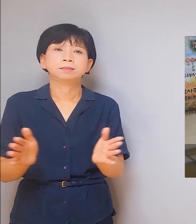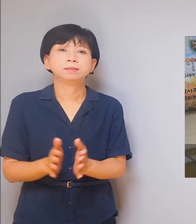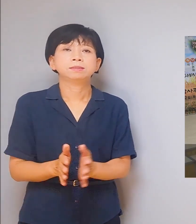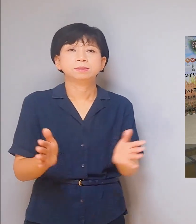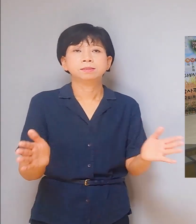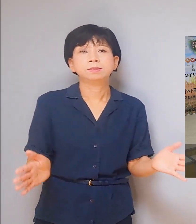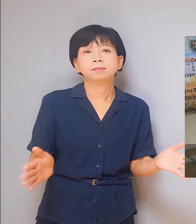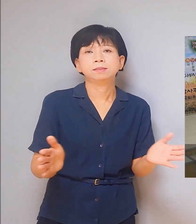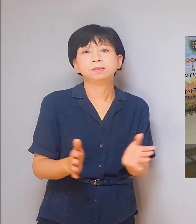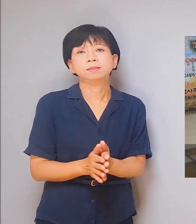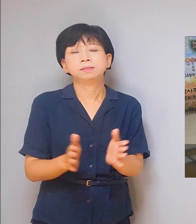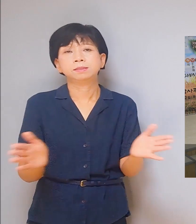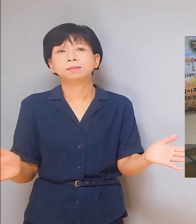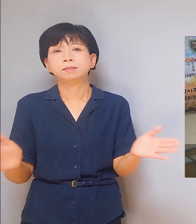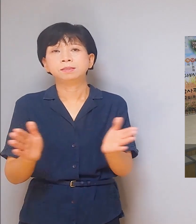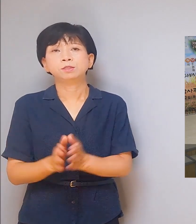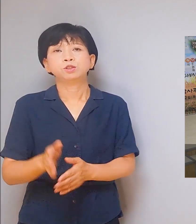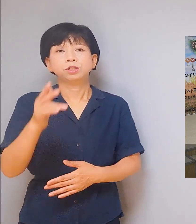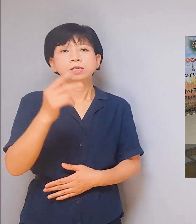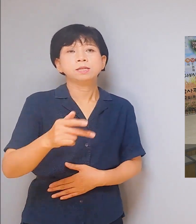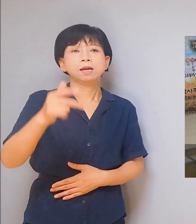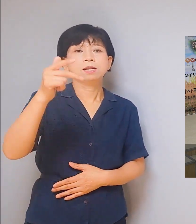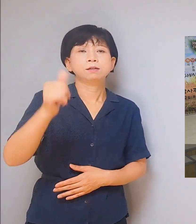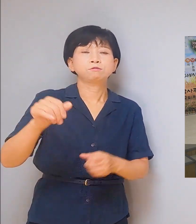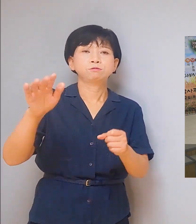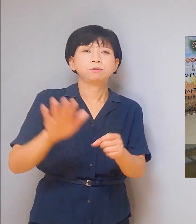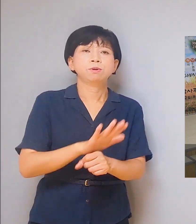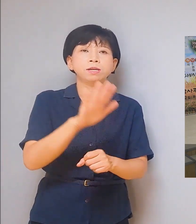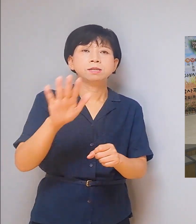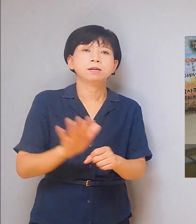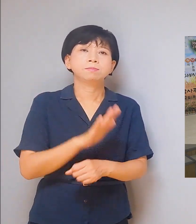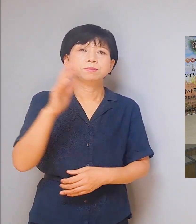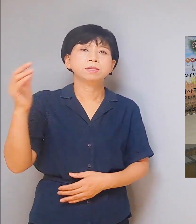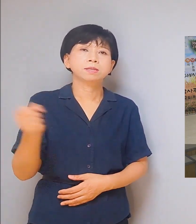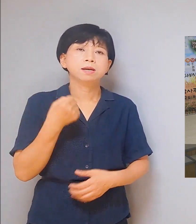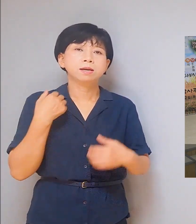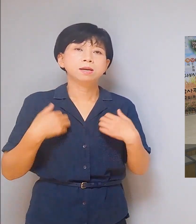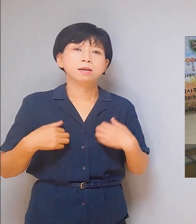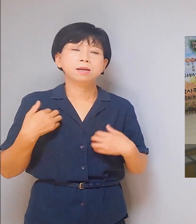주의 사랑으로 환영합니다. 주의 사랑으로